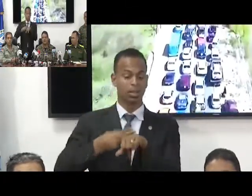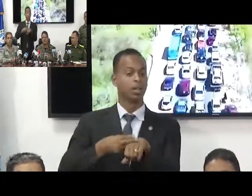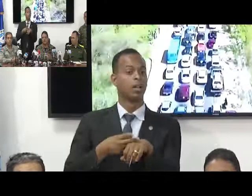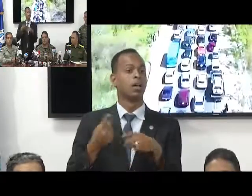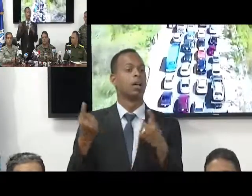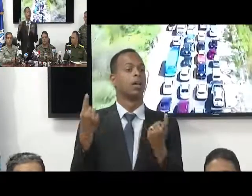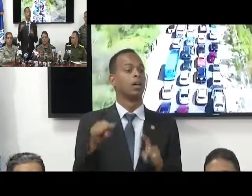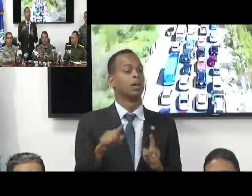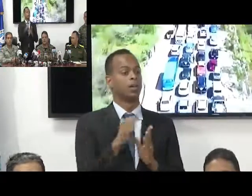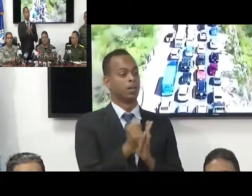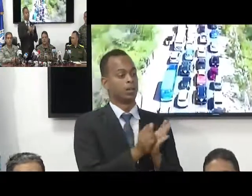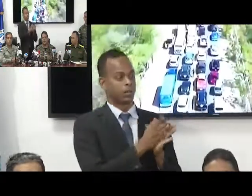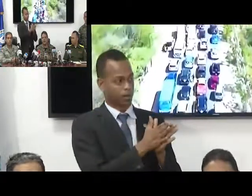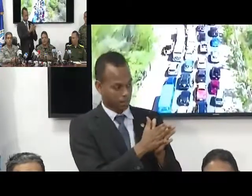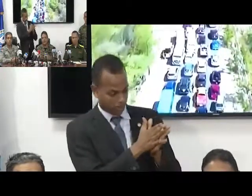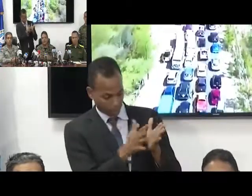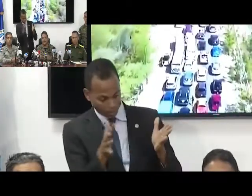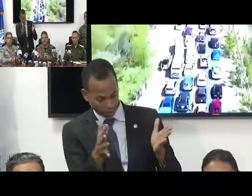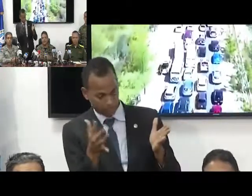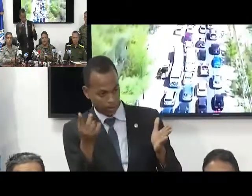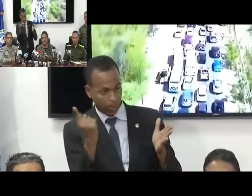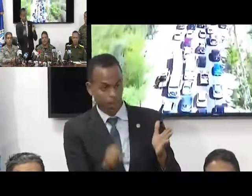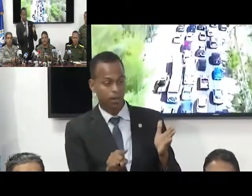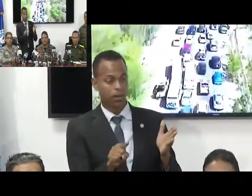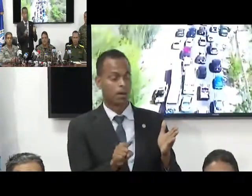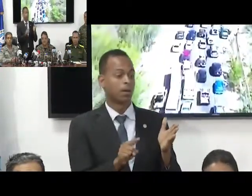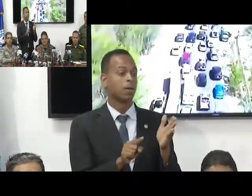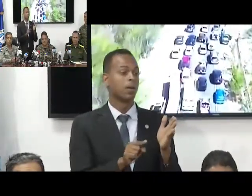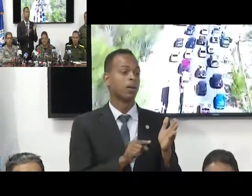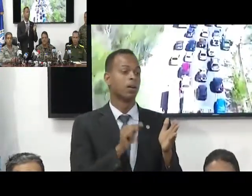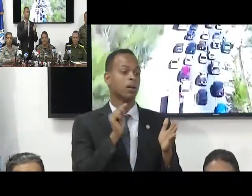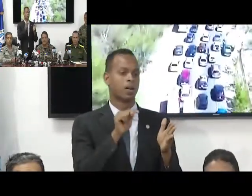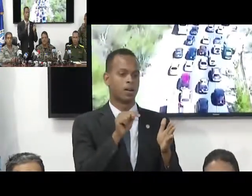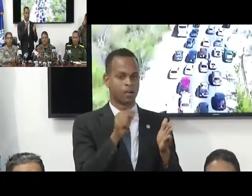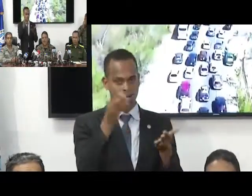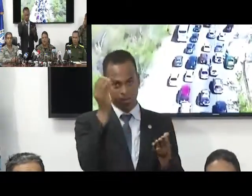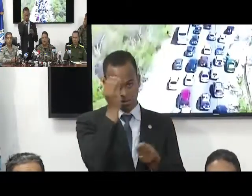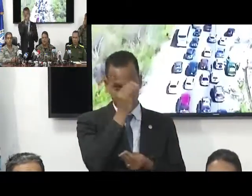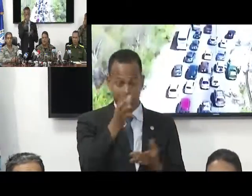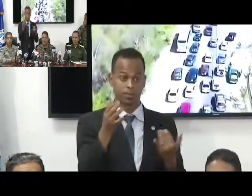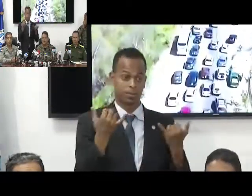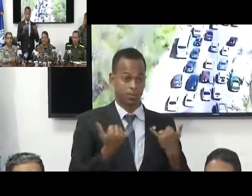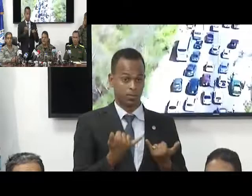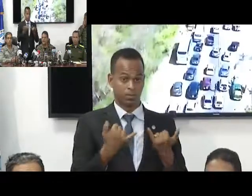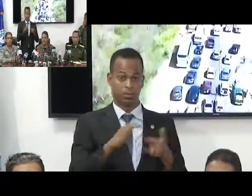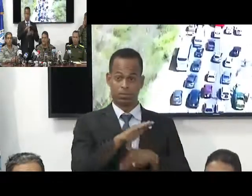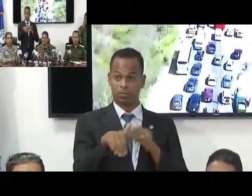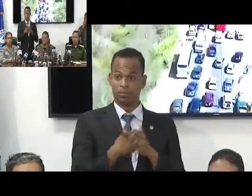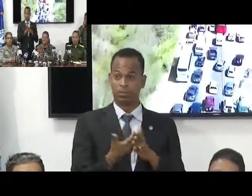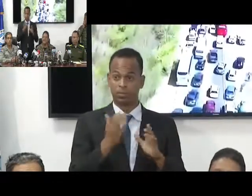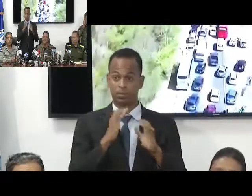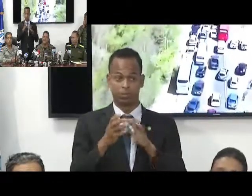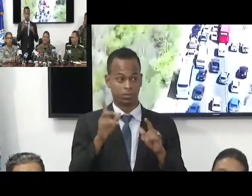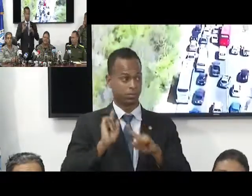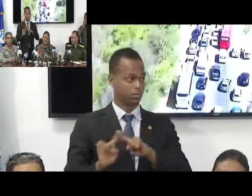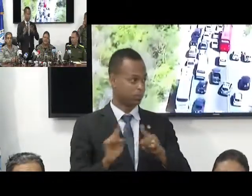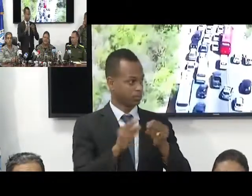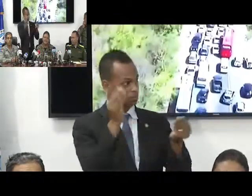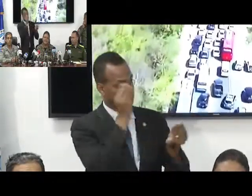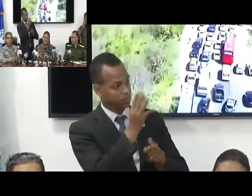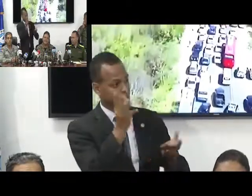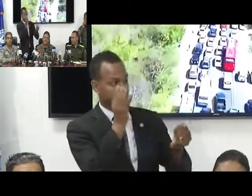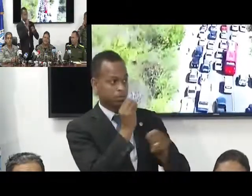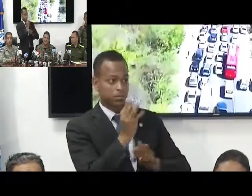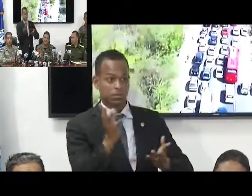lo que ocurrió dentro del periodo operacional se está comunicando ahora a todos los medios indistintamente.